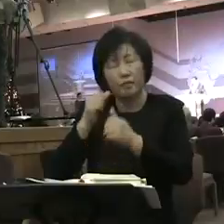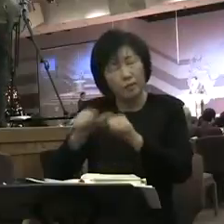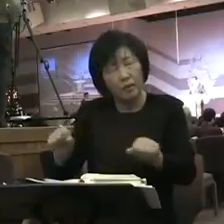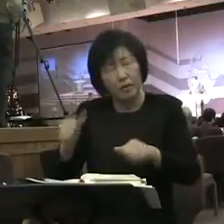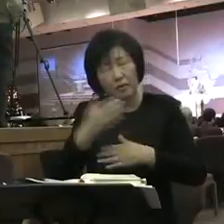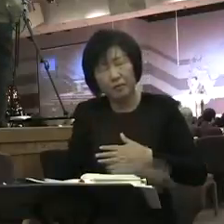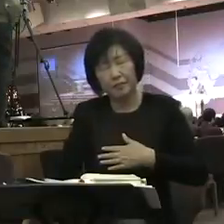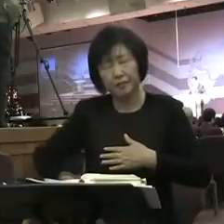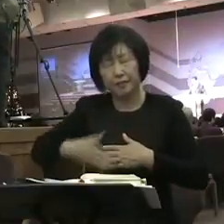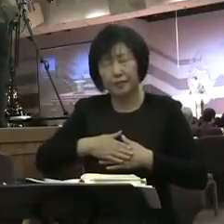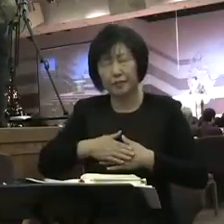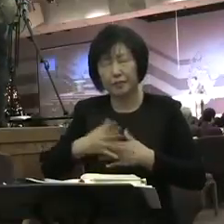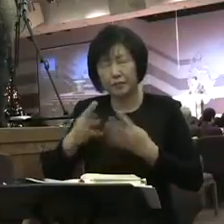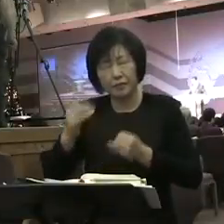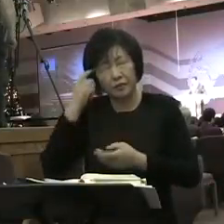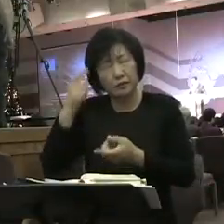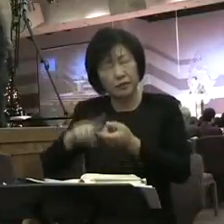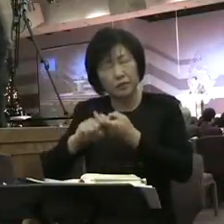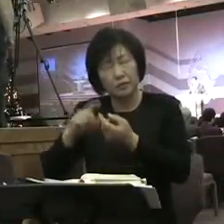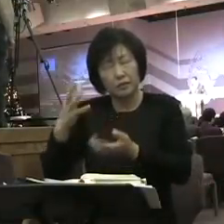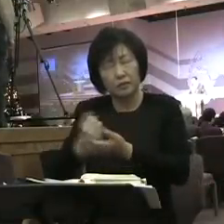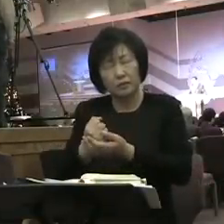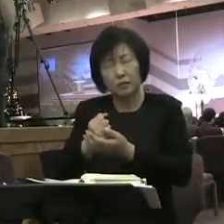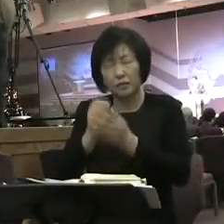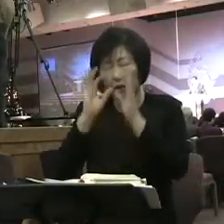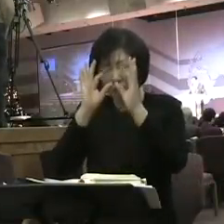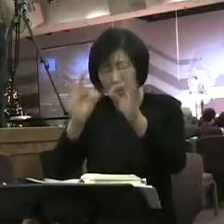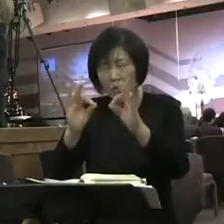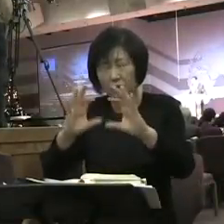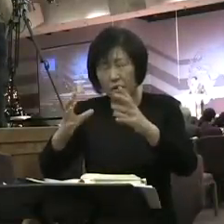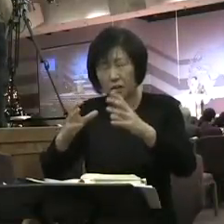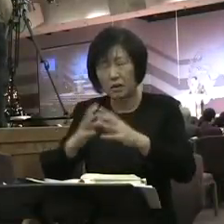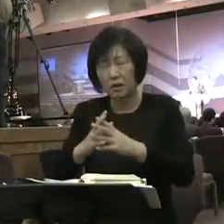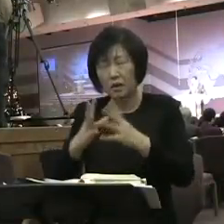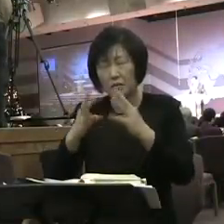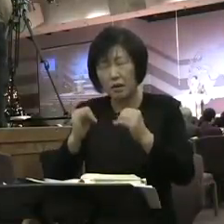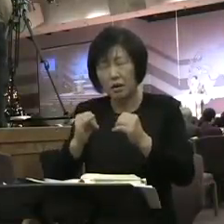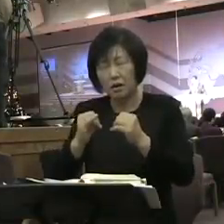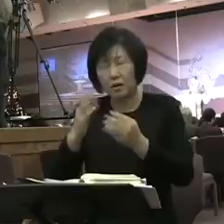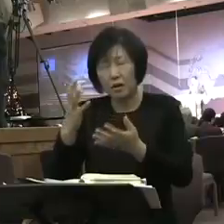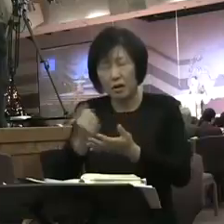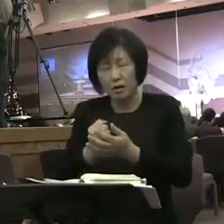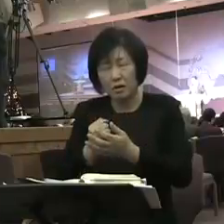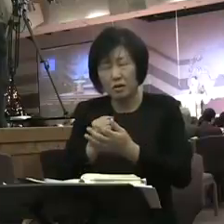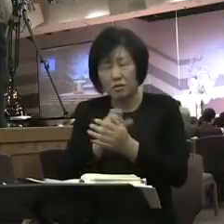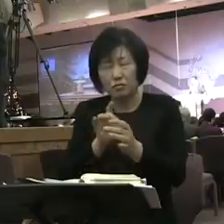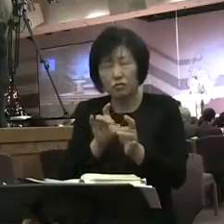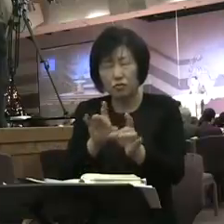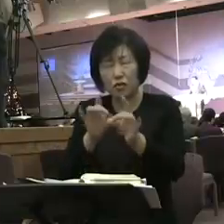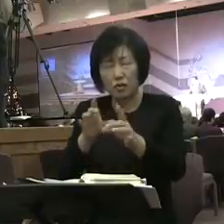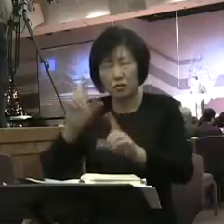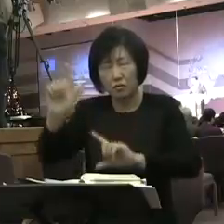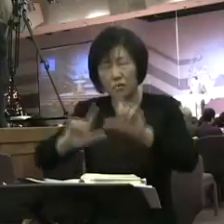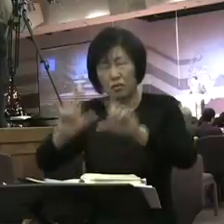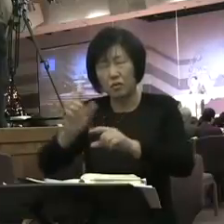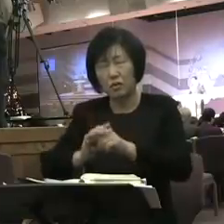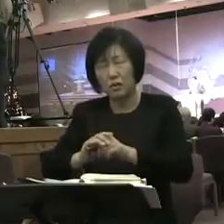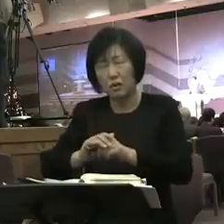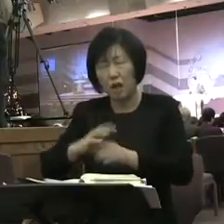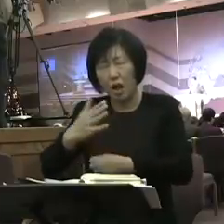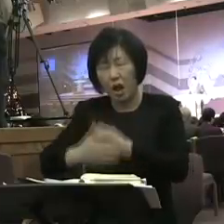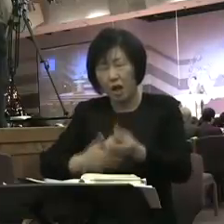육신에 너무 많은 관심을 쏟고 보이는 세상에 우리가 많은 것을 투자를 하고 있는 그 모습 속에서